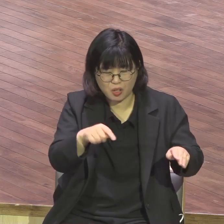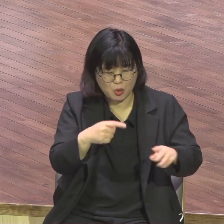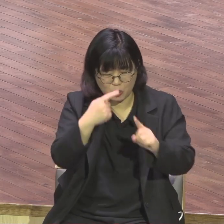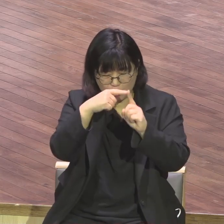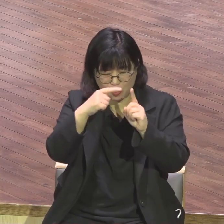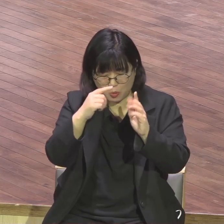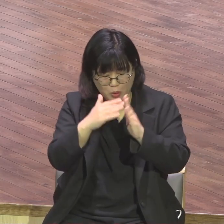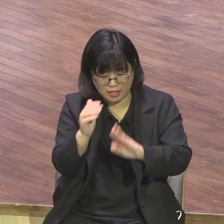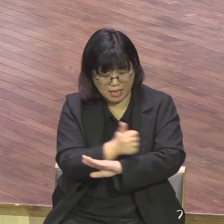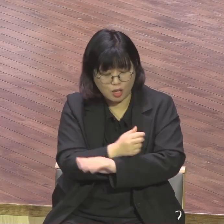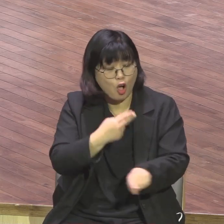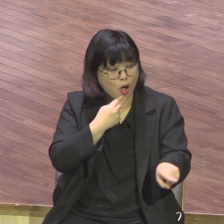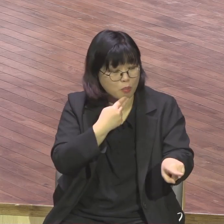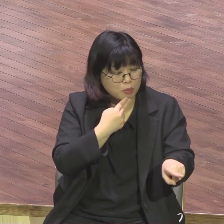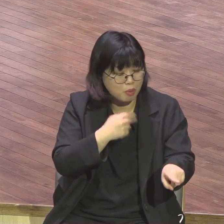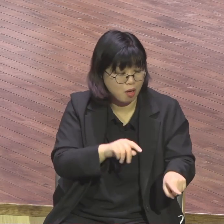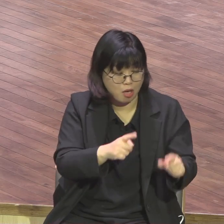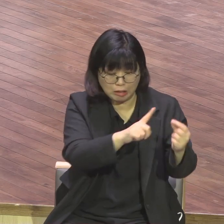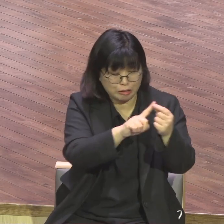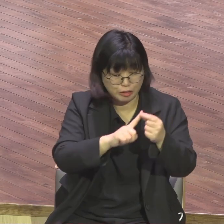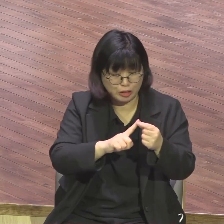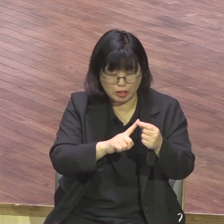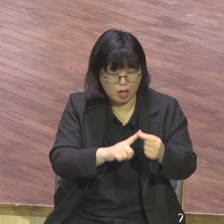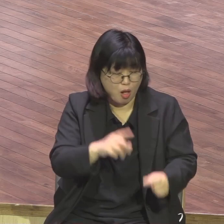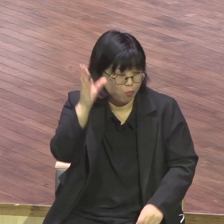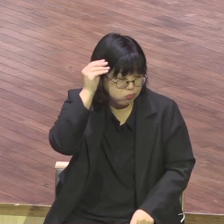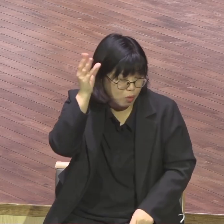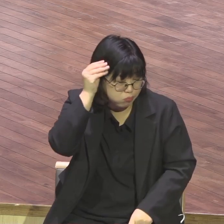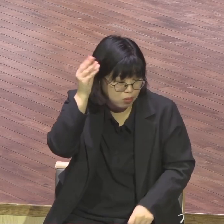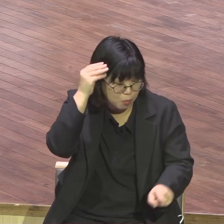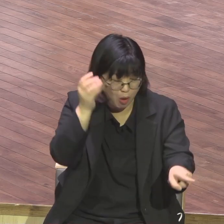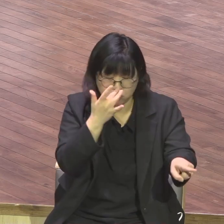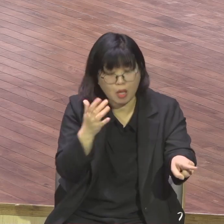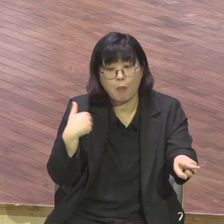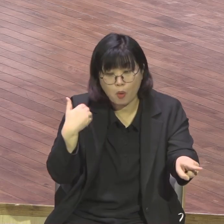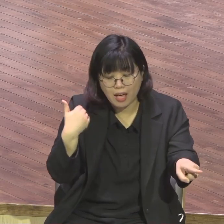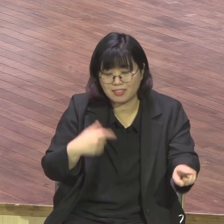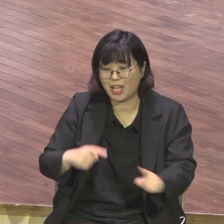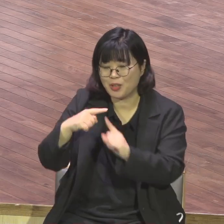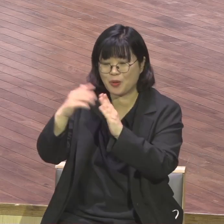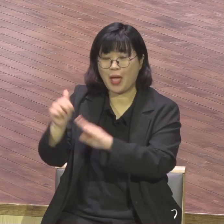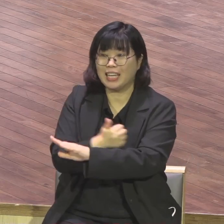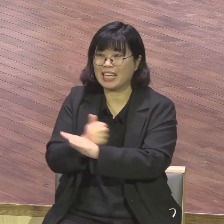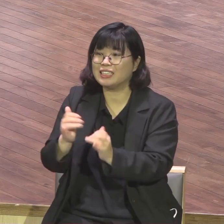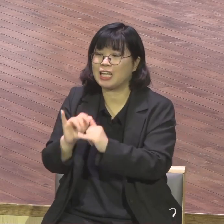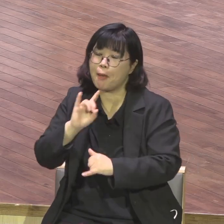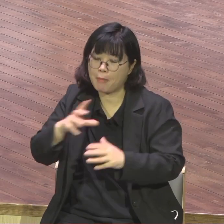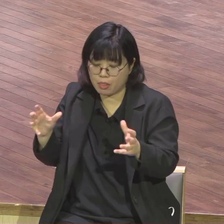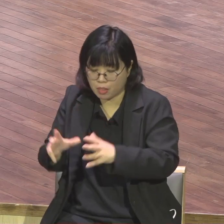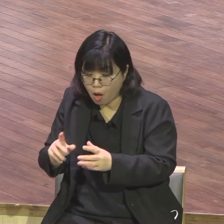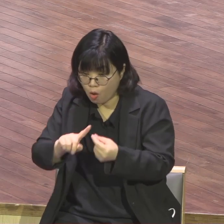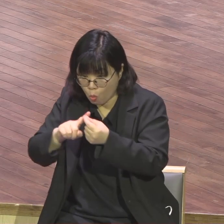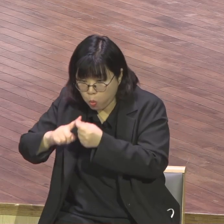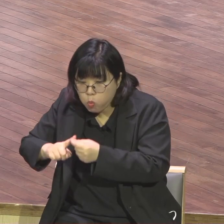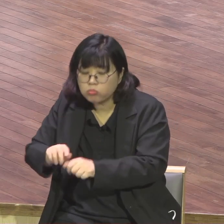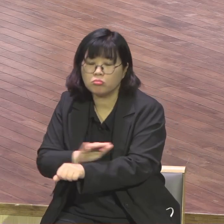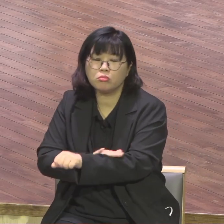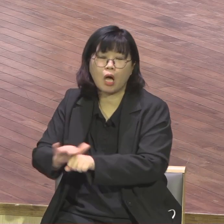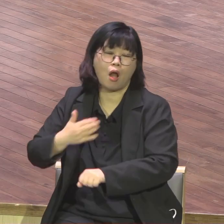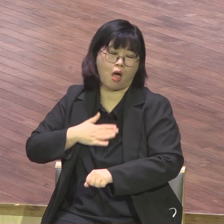글을 쓰고 읽는다는 것은 그 당시는요 되게 똑똑한 사람이에요. 그